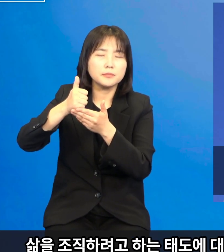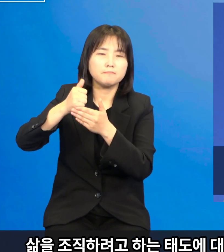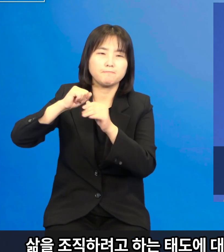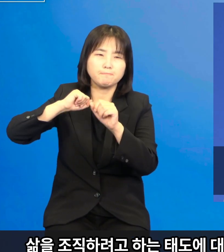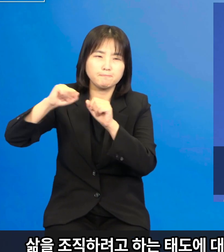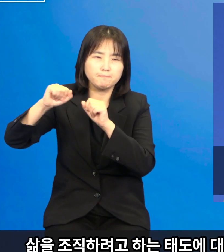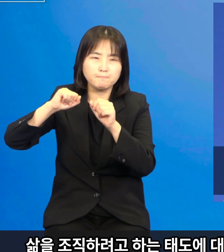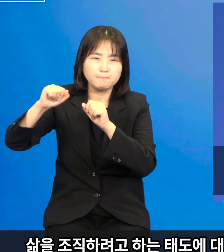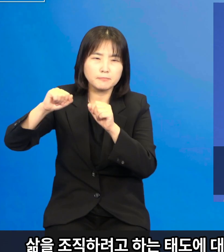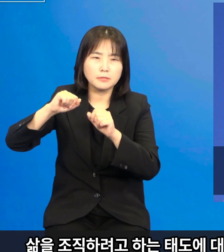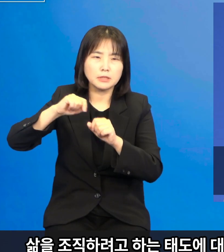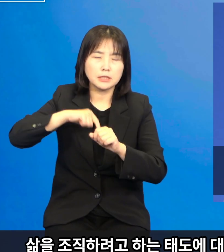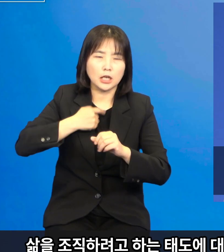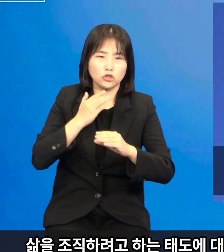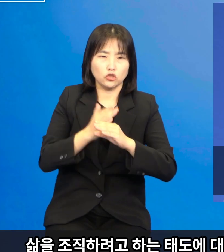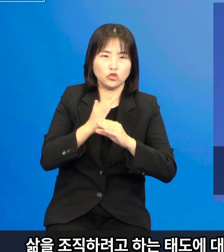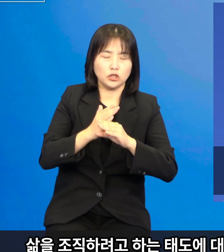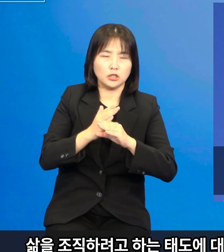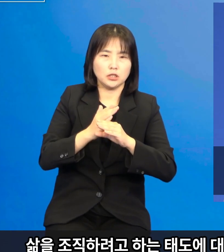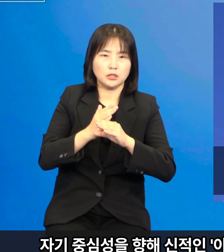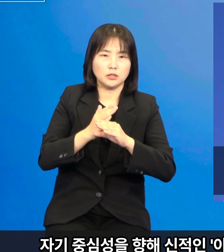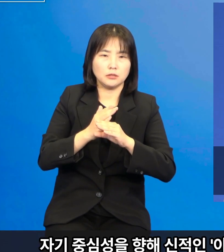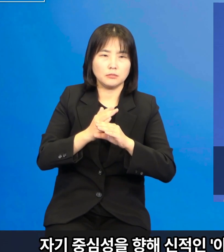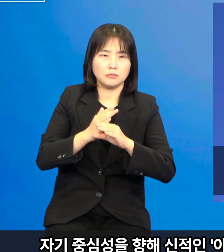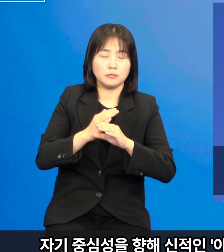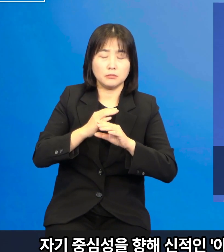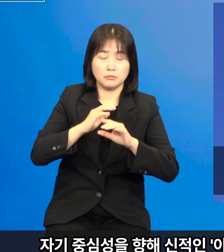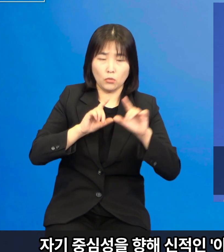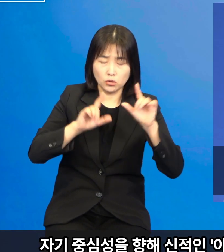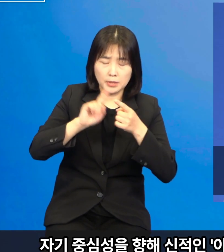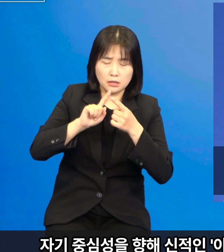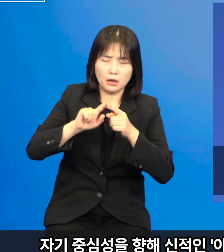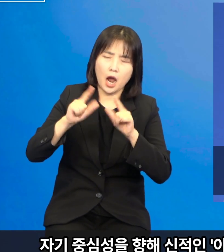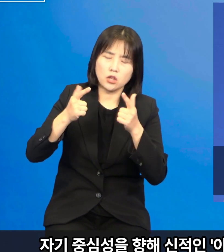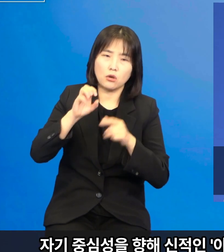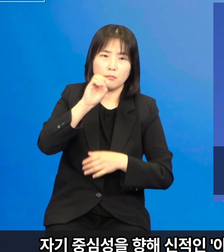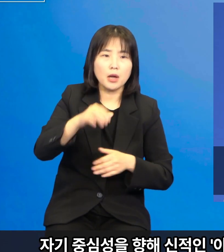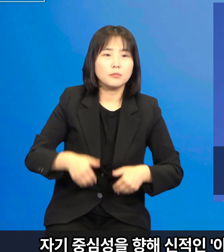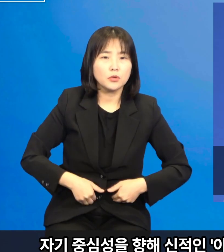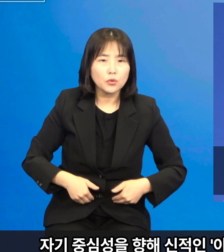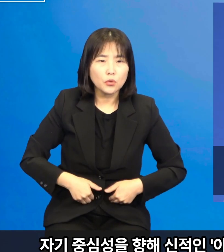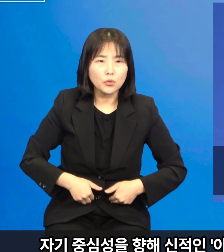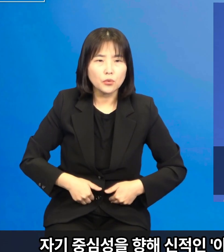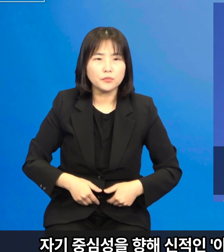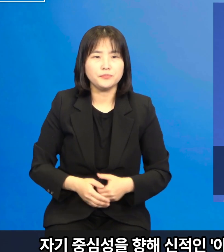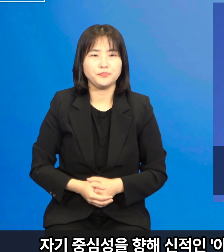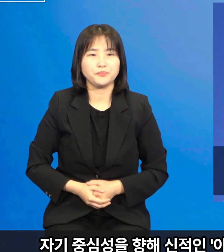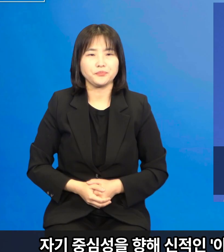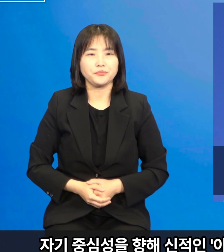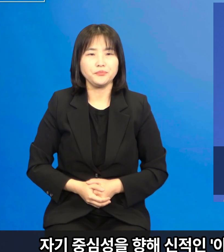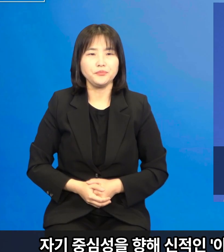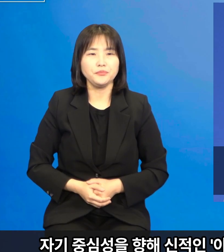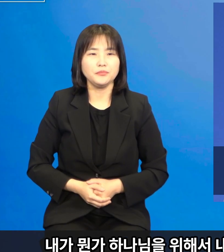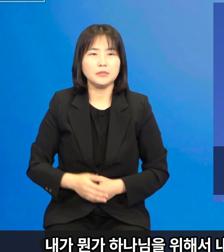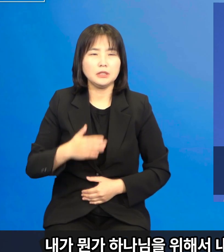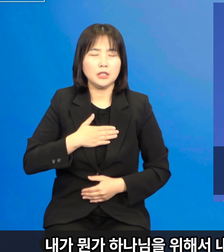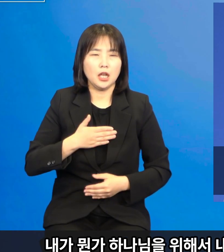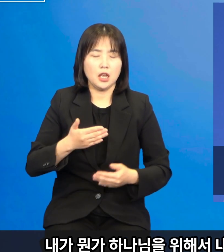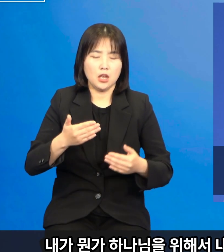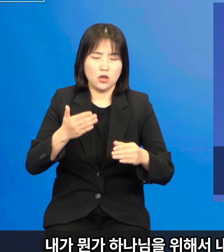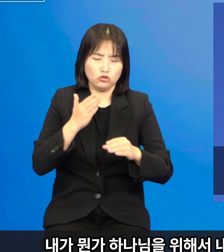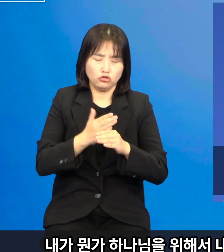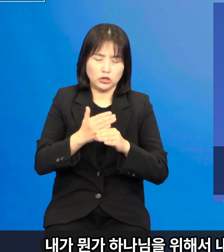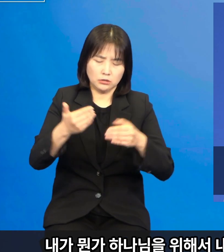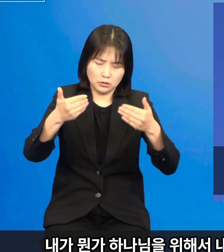대해서 아니요 라고 말해야 합니다. 자기 중심성을 향해 신적인 아니요를 말해야 된다는 것이죠.